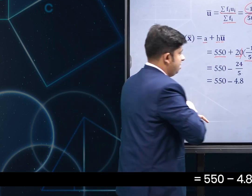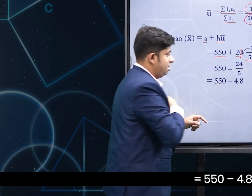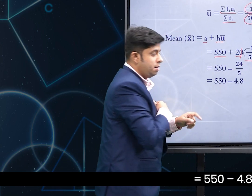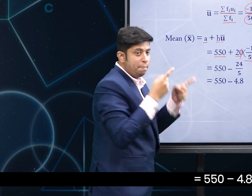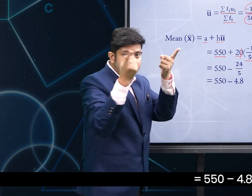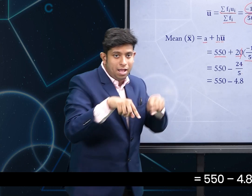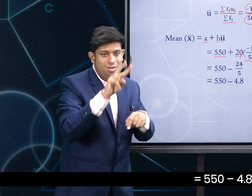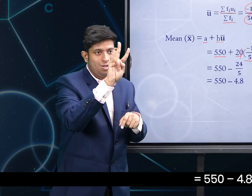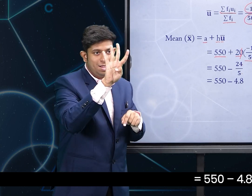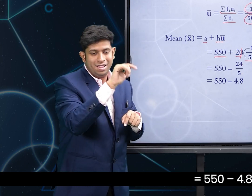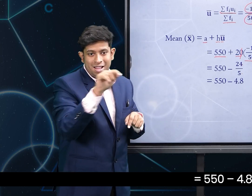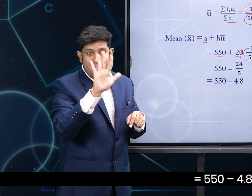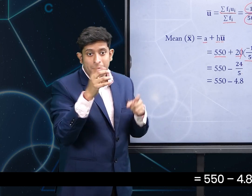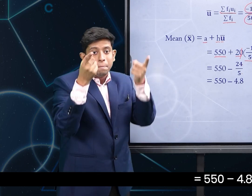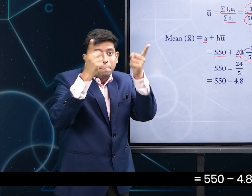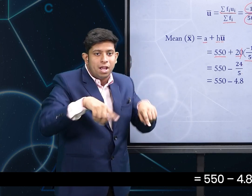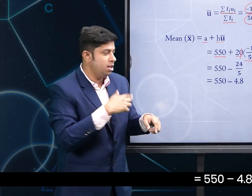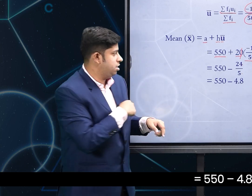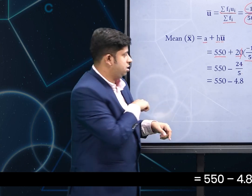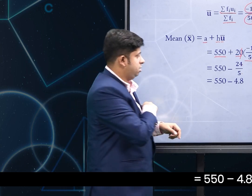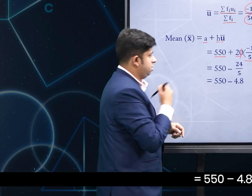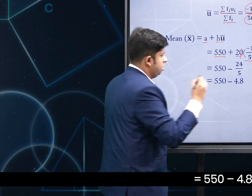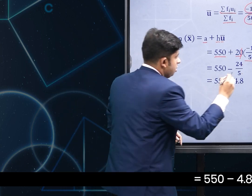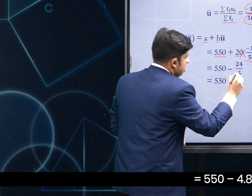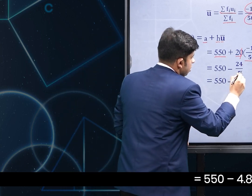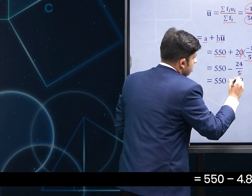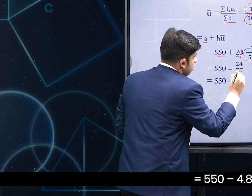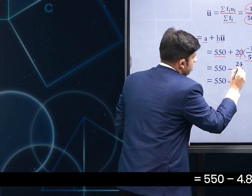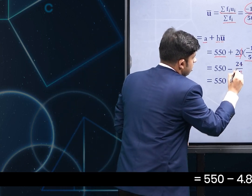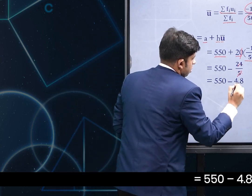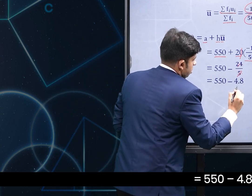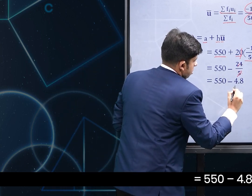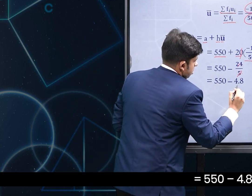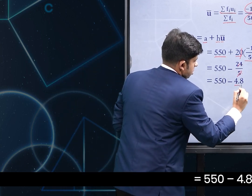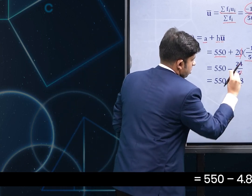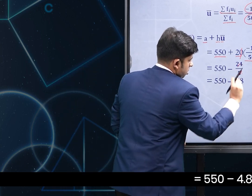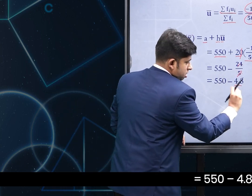ஈடு 550 கழித்தல் 4.8.